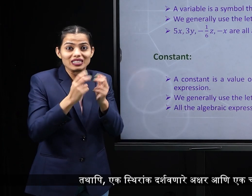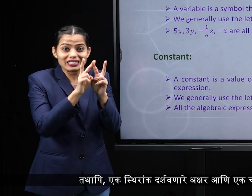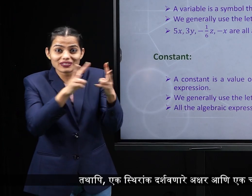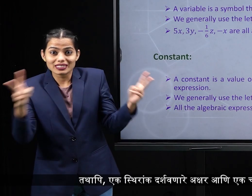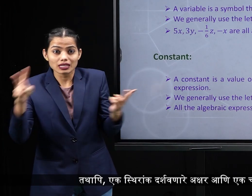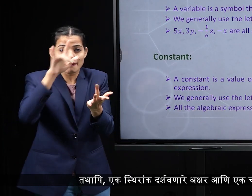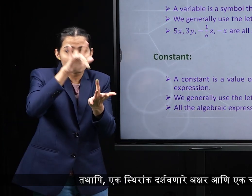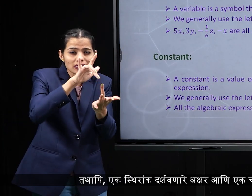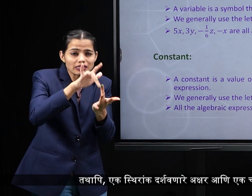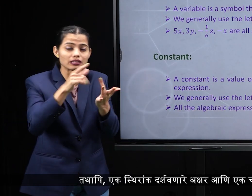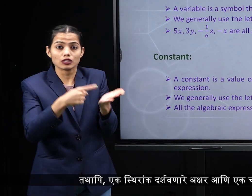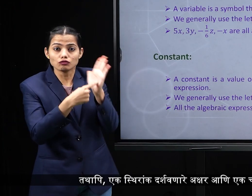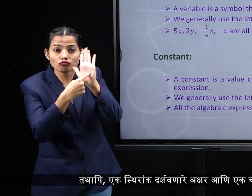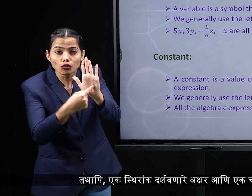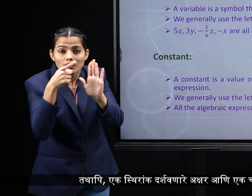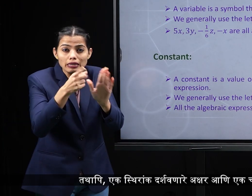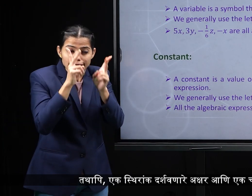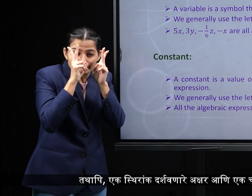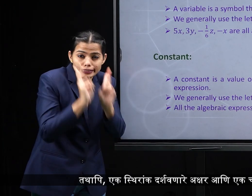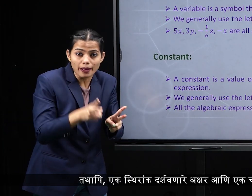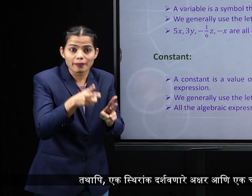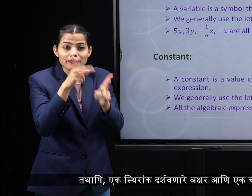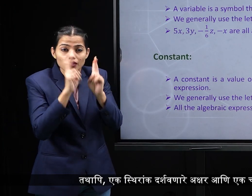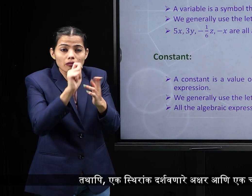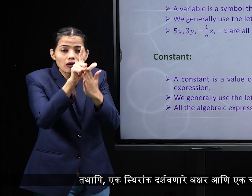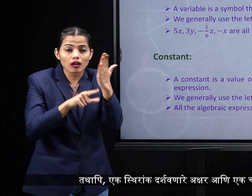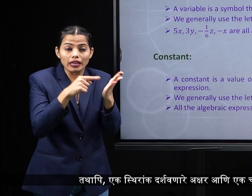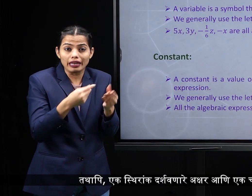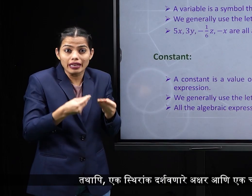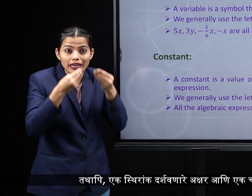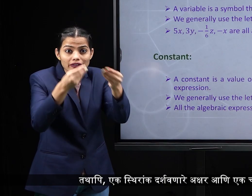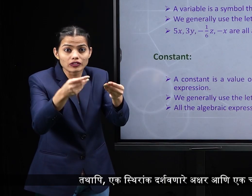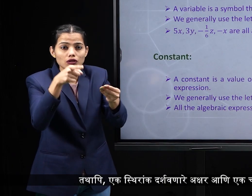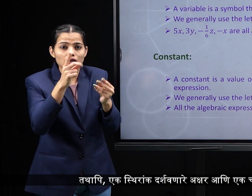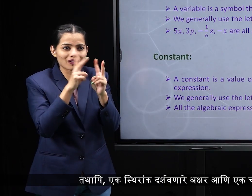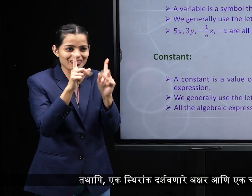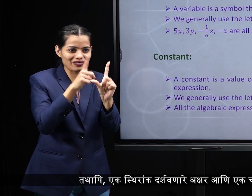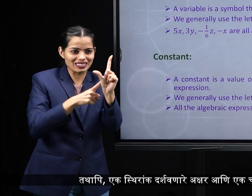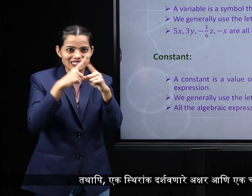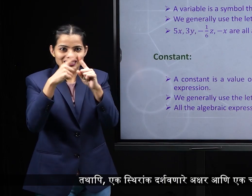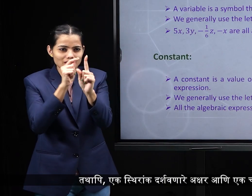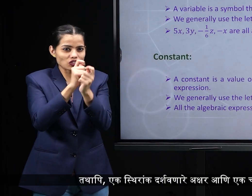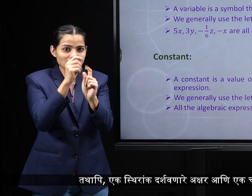तथापि एक स्थिरांक दर्शवणारे अक्षर आणि एक चल दर्शवणारे अक्षर यामध्ये फरक आहे.